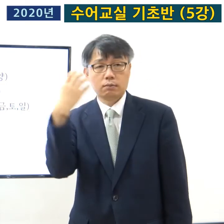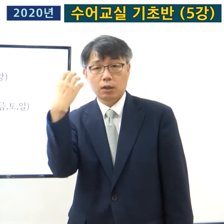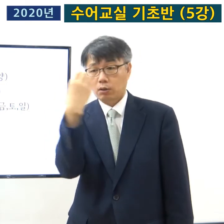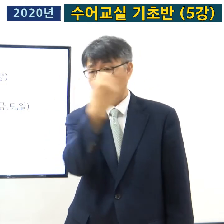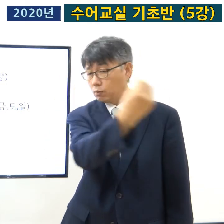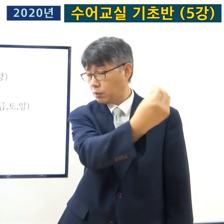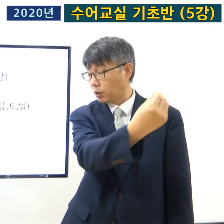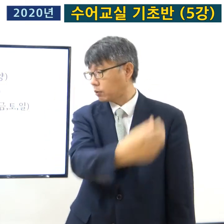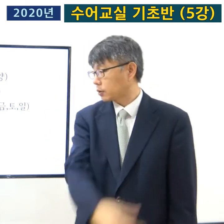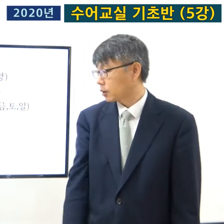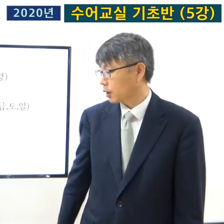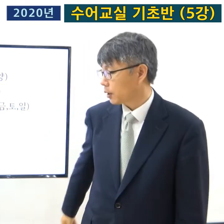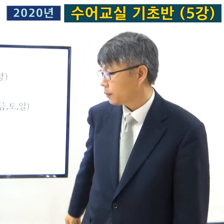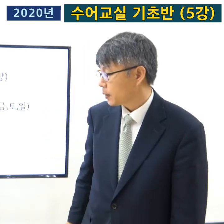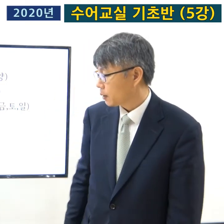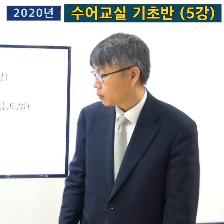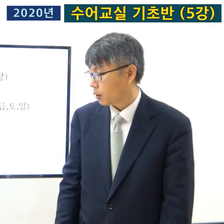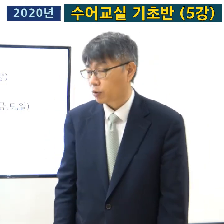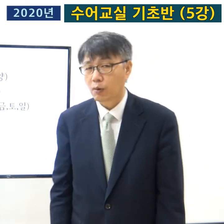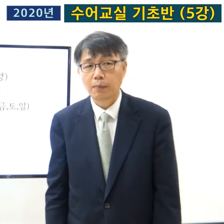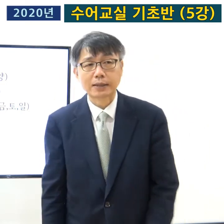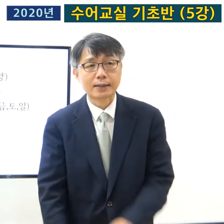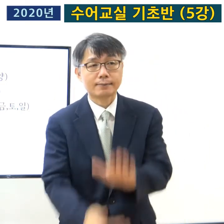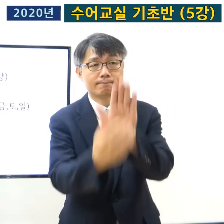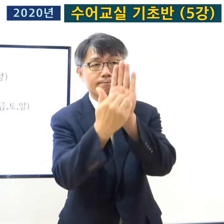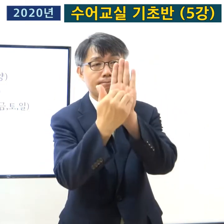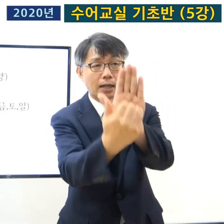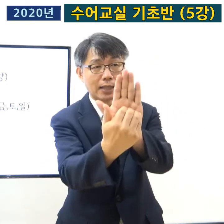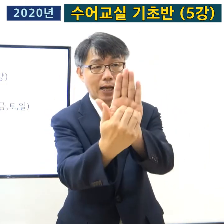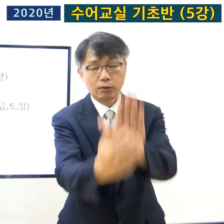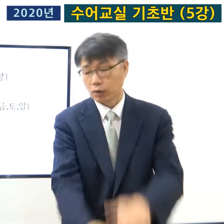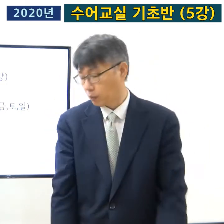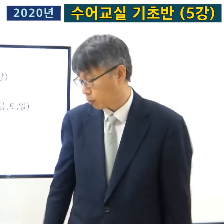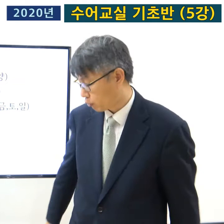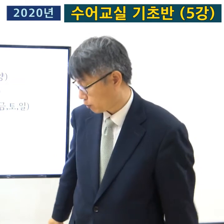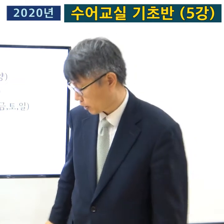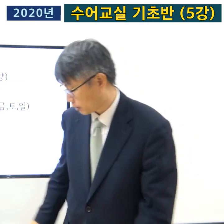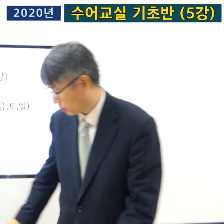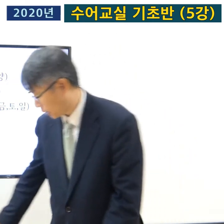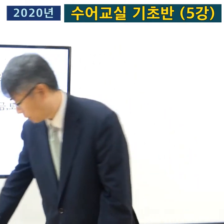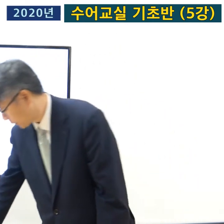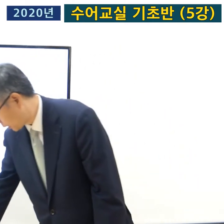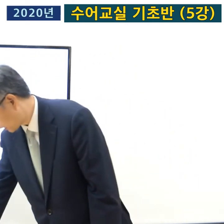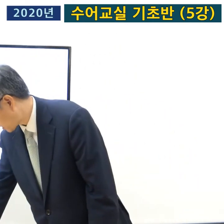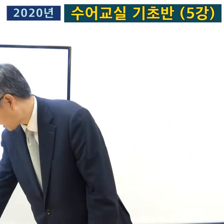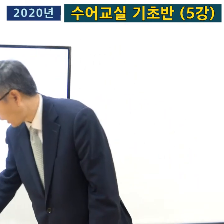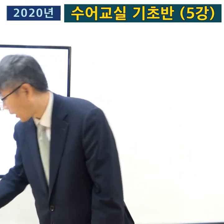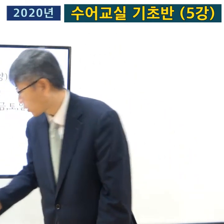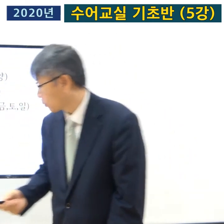매력 있어. 매력 이렇게 하고요. 막다는 막다 이렇게 표현해 주시면 되겠습니다. 자,